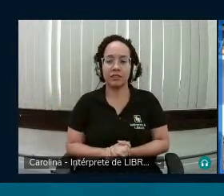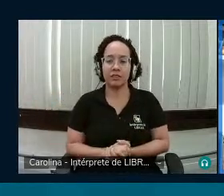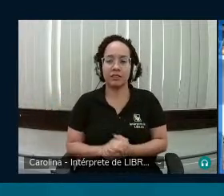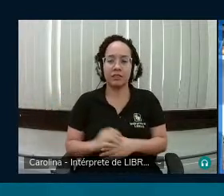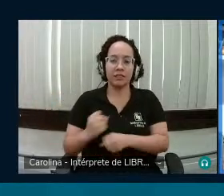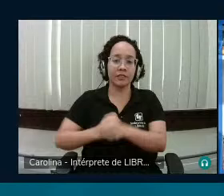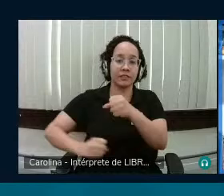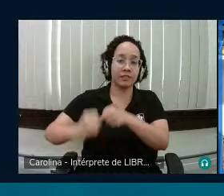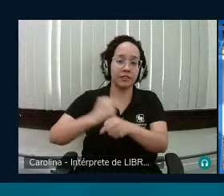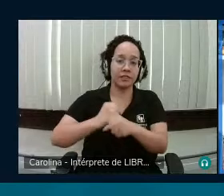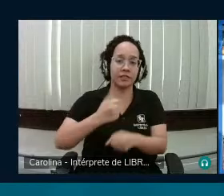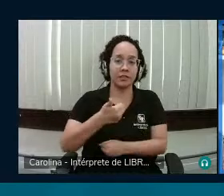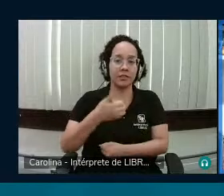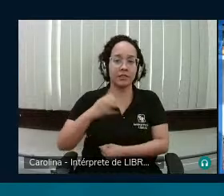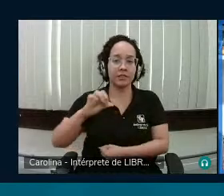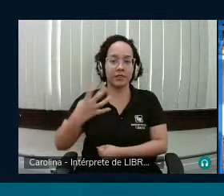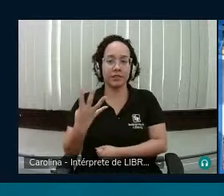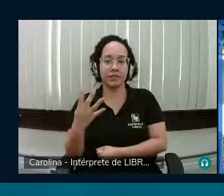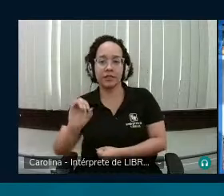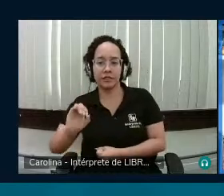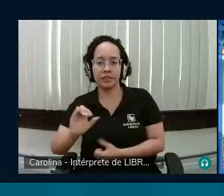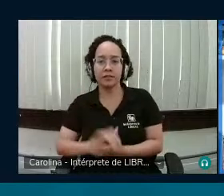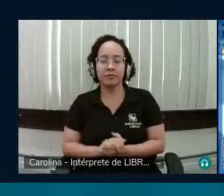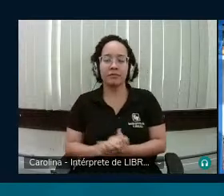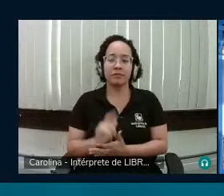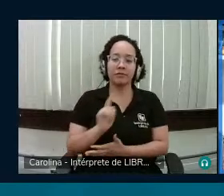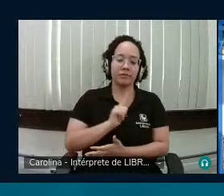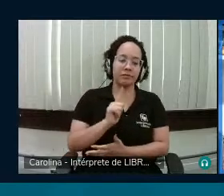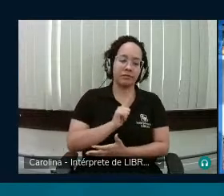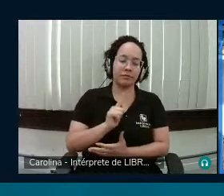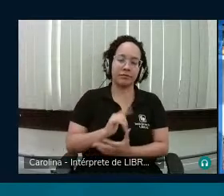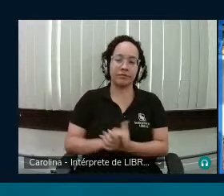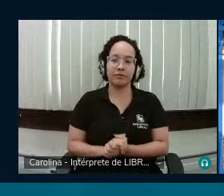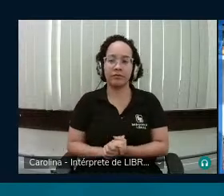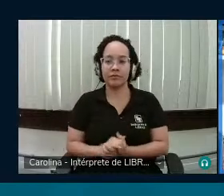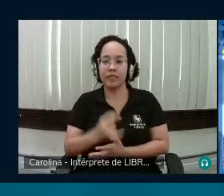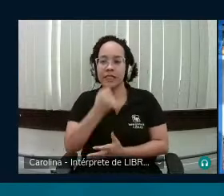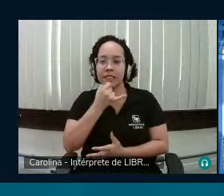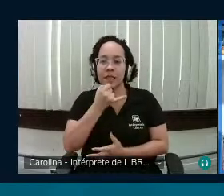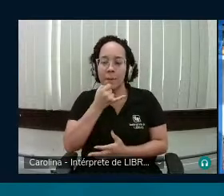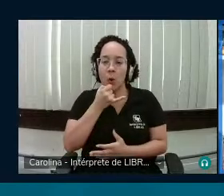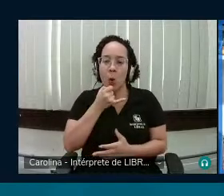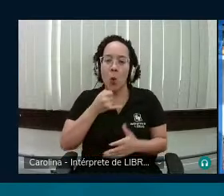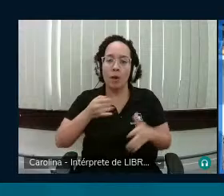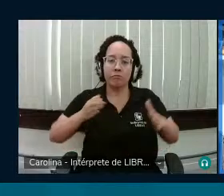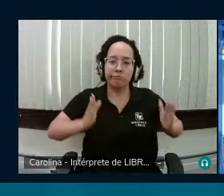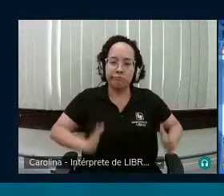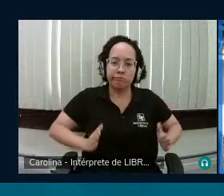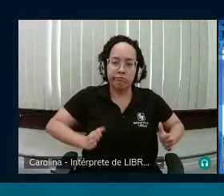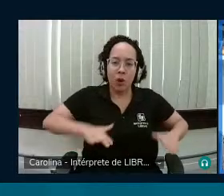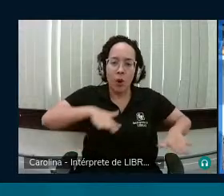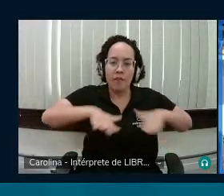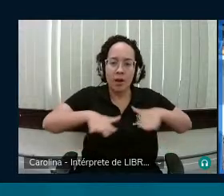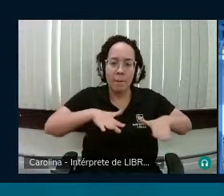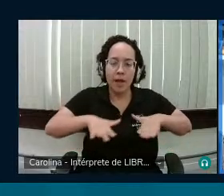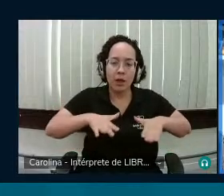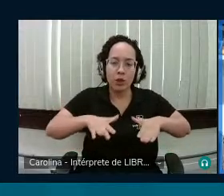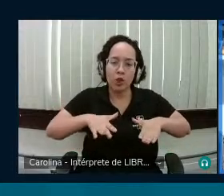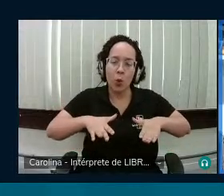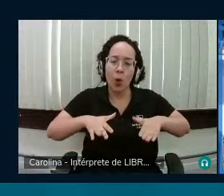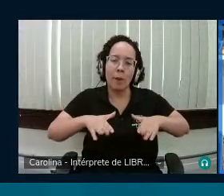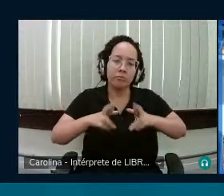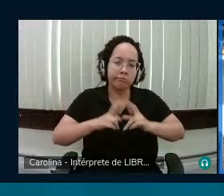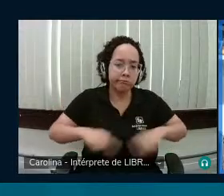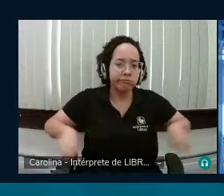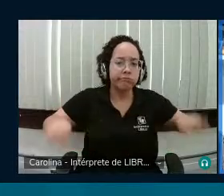década de 40, quando a gente tem um primeiro movimento de reforma de grande monta na